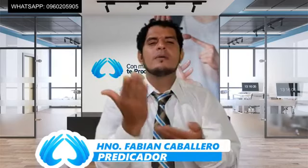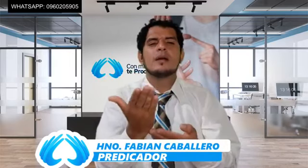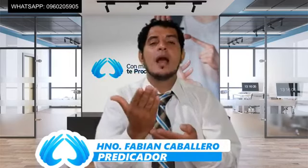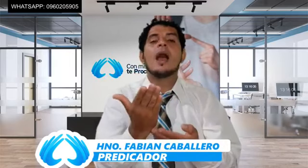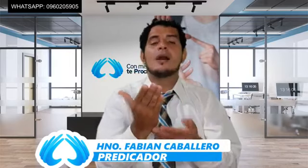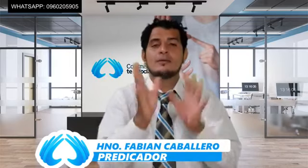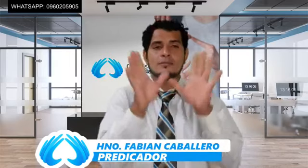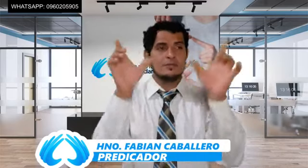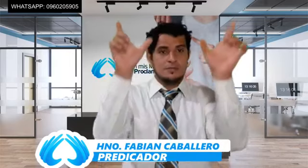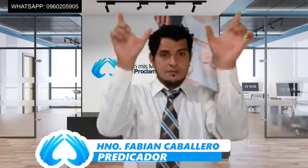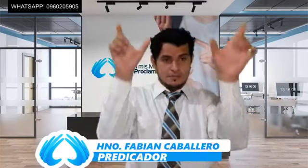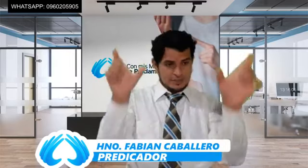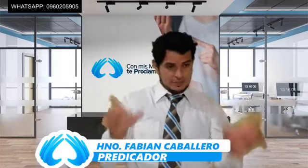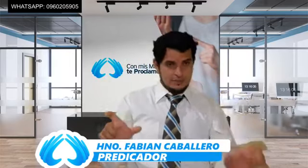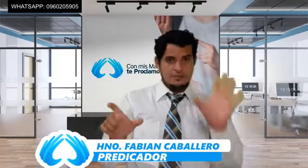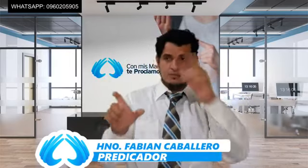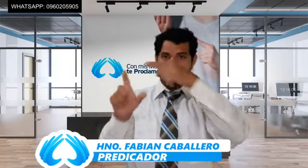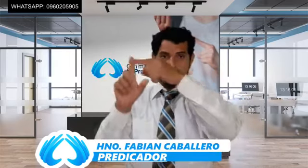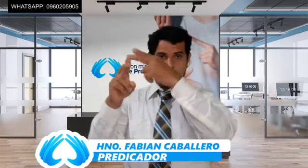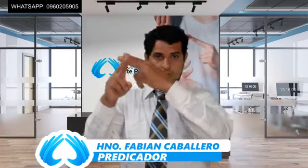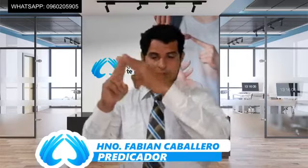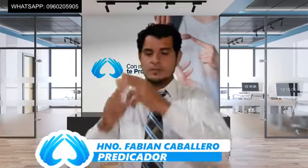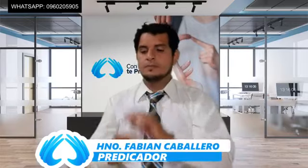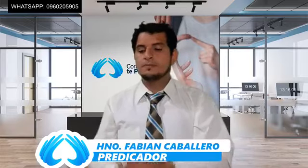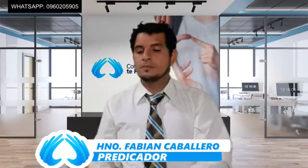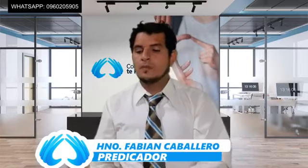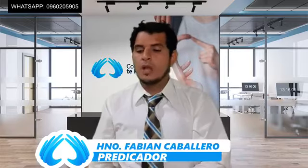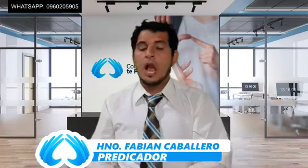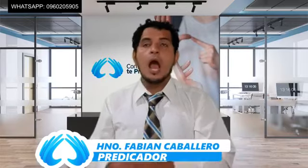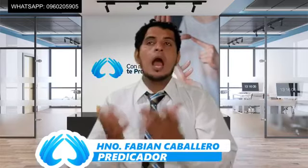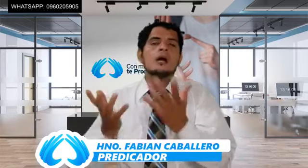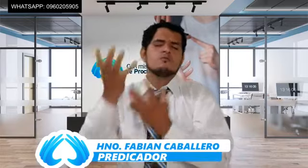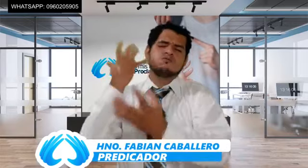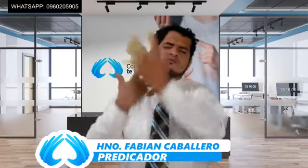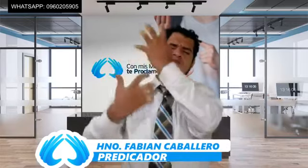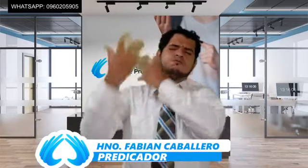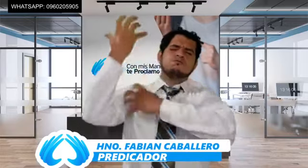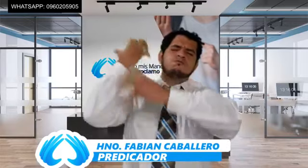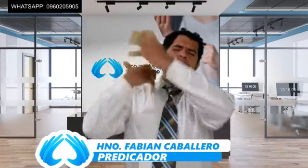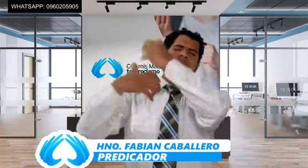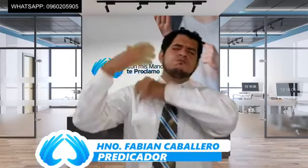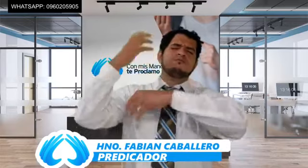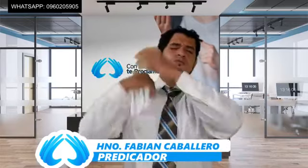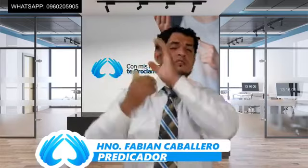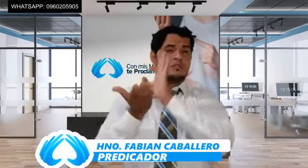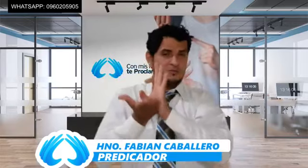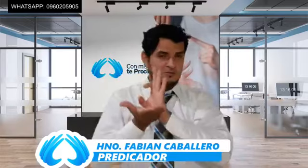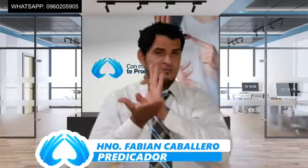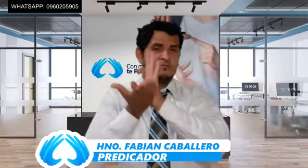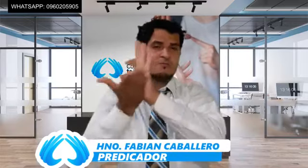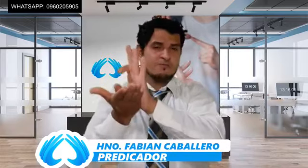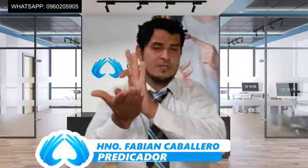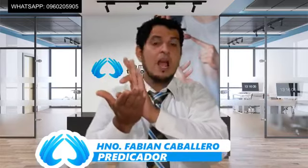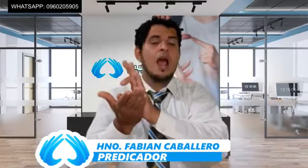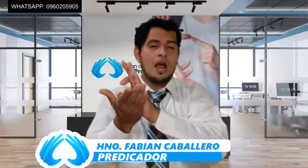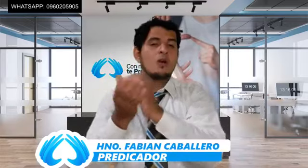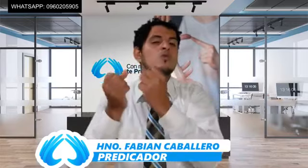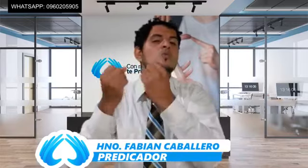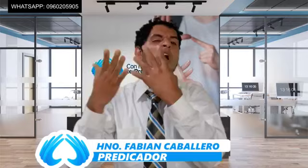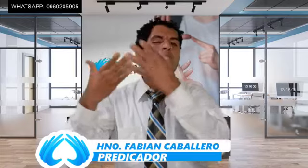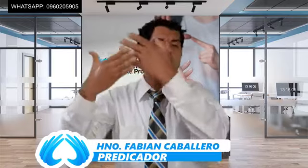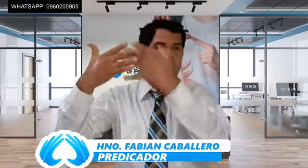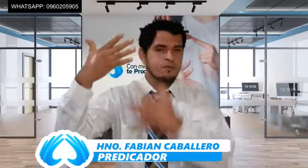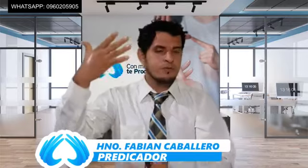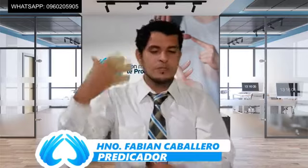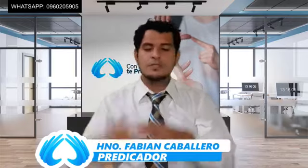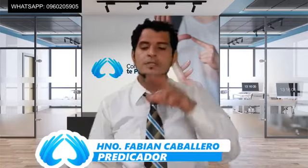a dar lo que es la enseñanza. ¿Cuál es el tema de hoy? La Biblia. La Biblia se divide en dos partes. En el